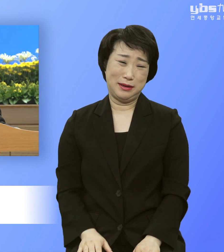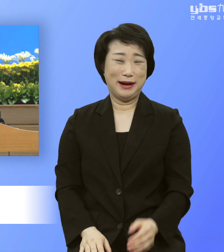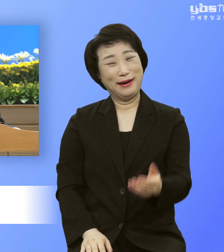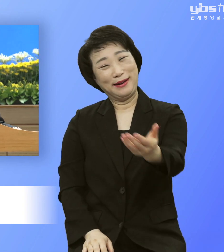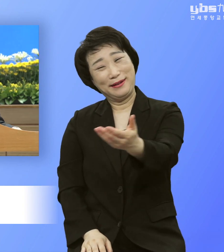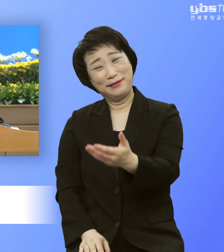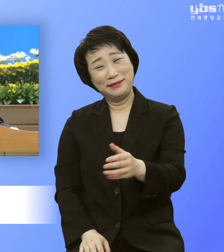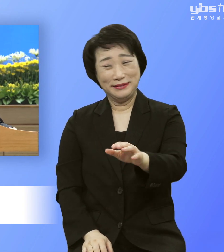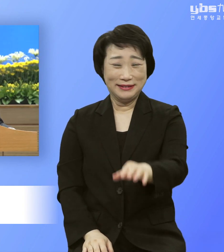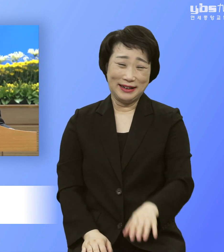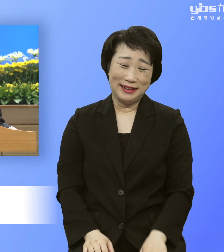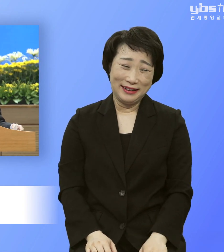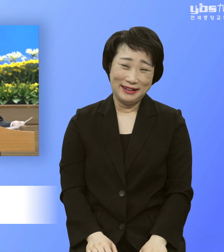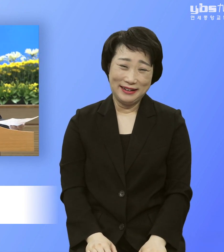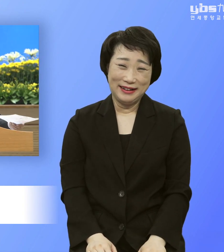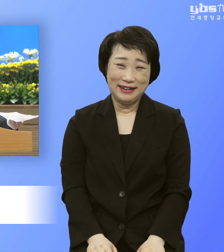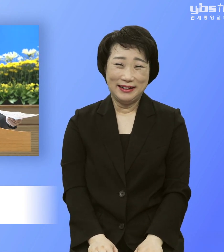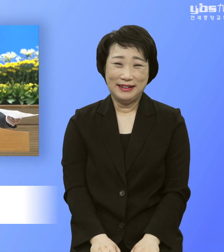야,